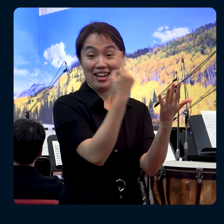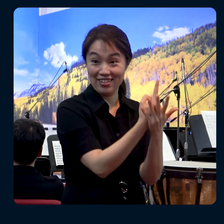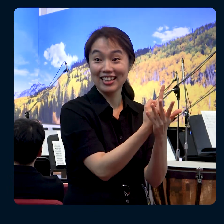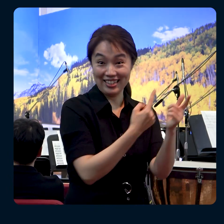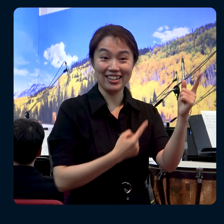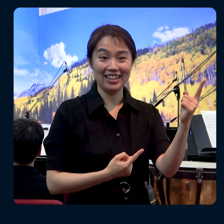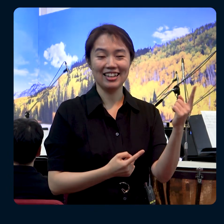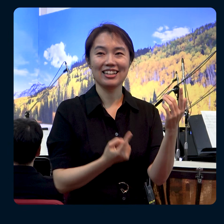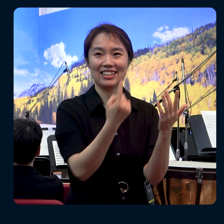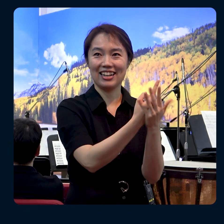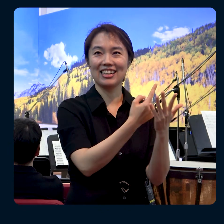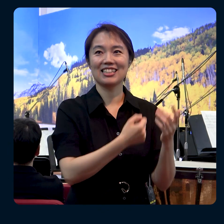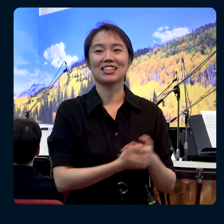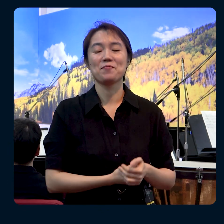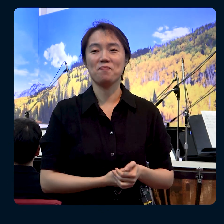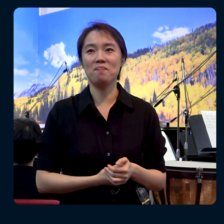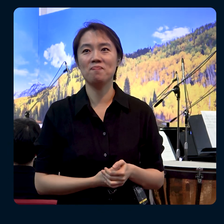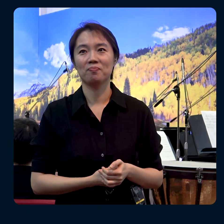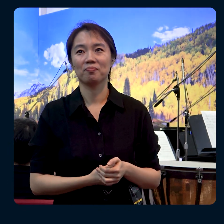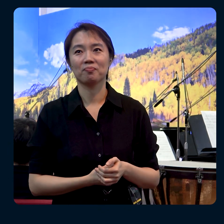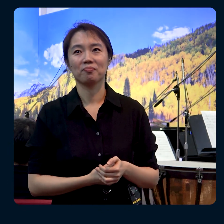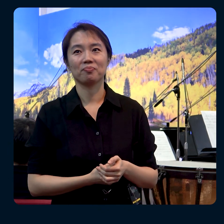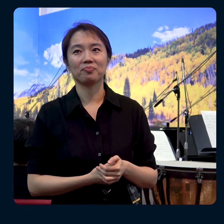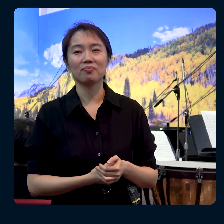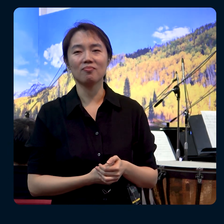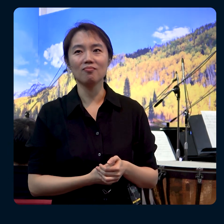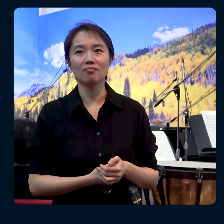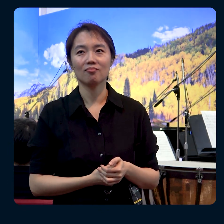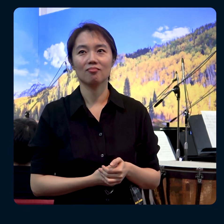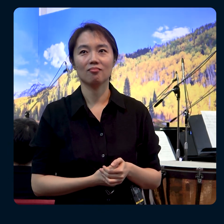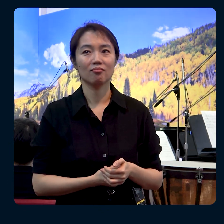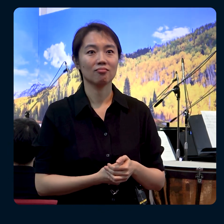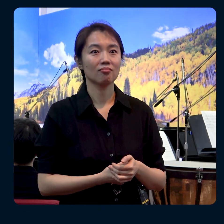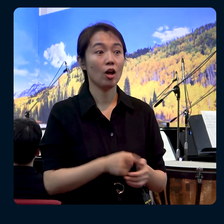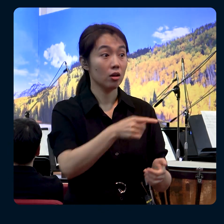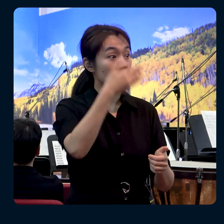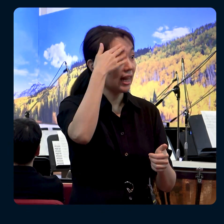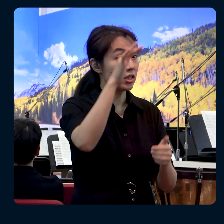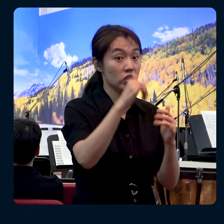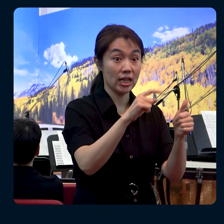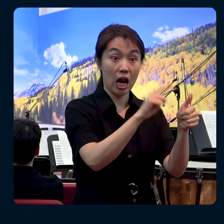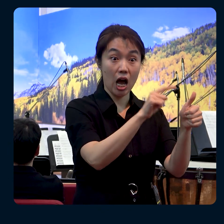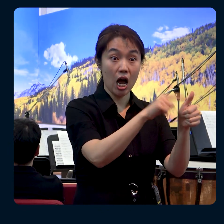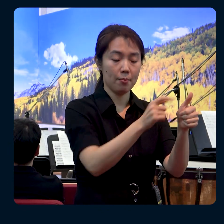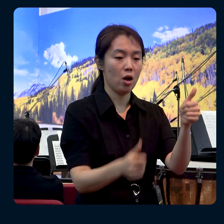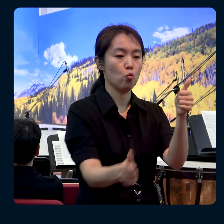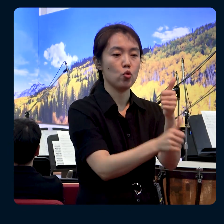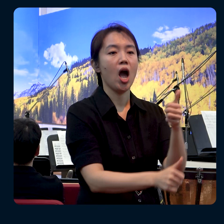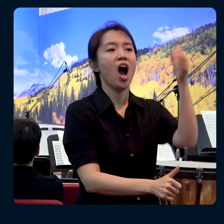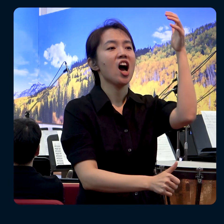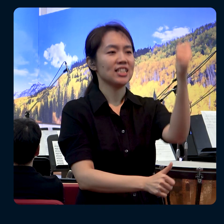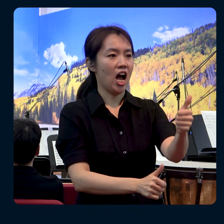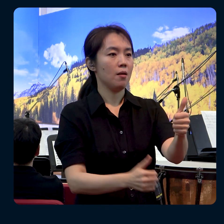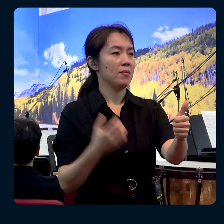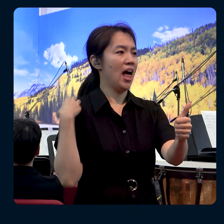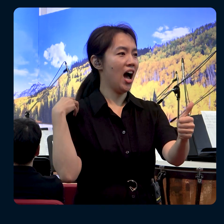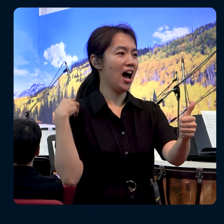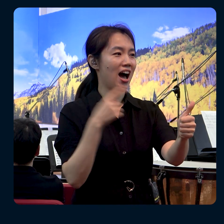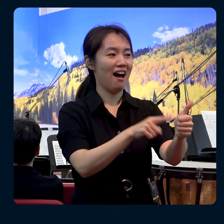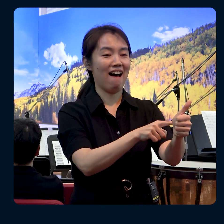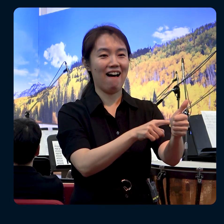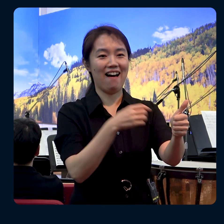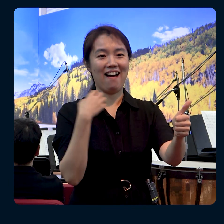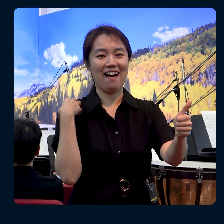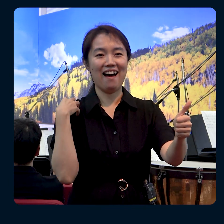거예요. 5명 히어링 커뮤니티에. 그런데 그 사람을 놓다 보니까 또 어떻게 하다 보니까 이 사람이 히어링 커뮤니티의 체어맨, 의장이